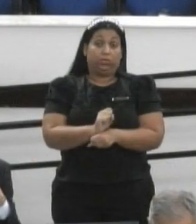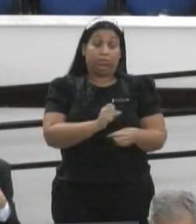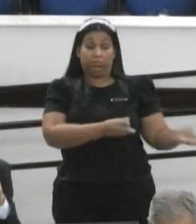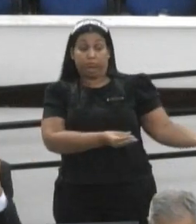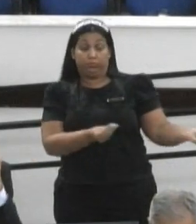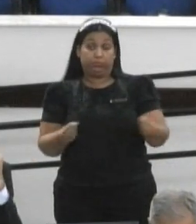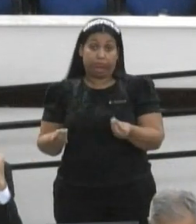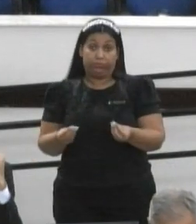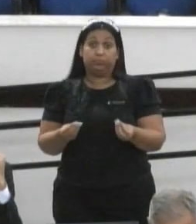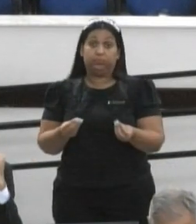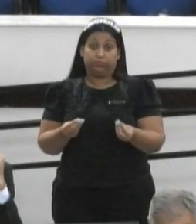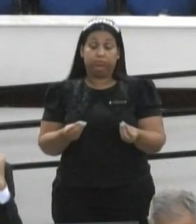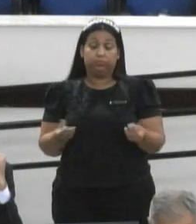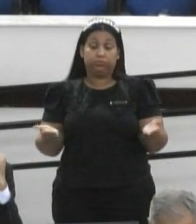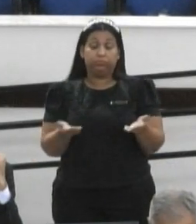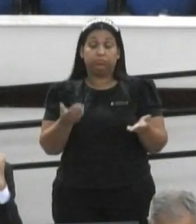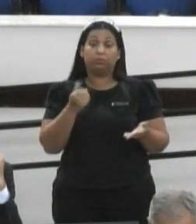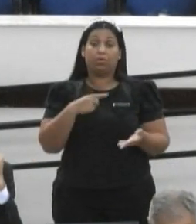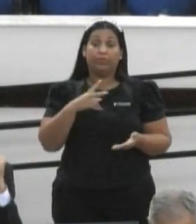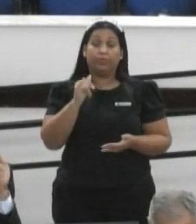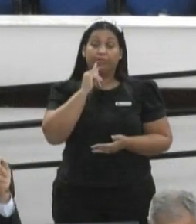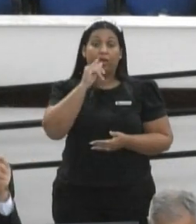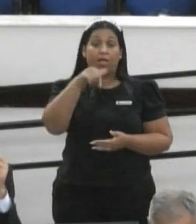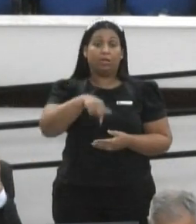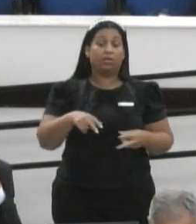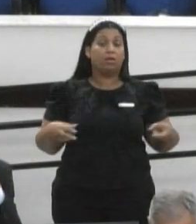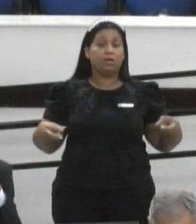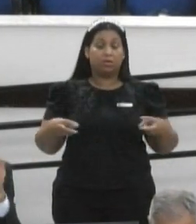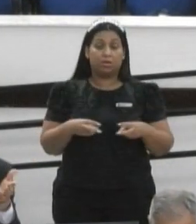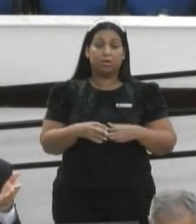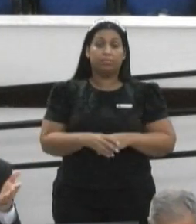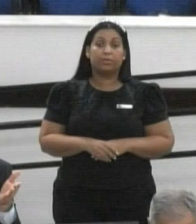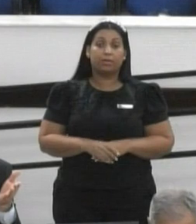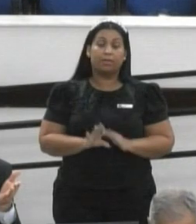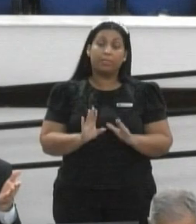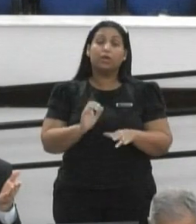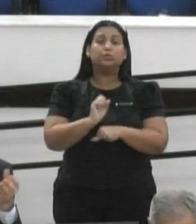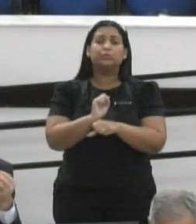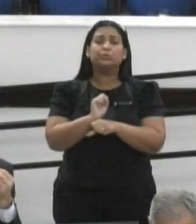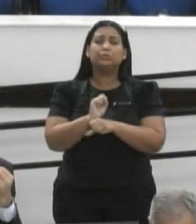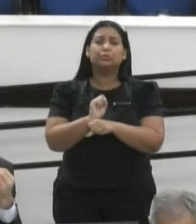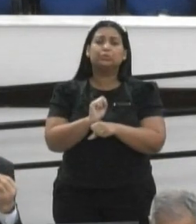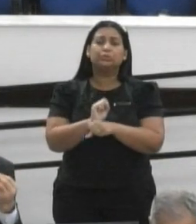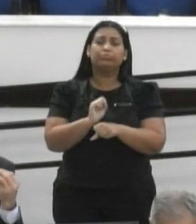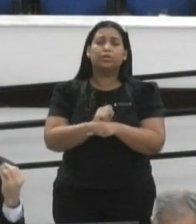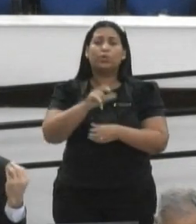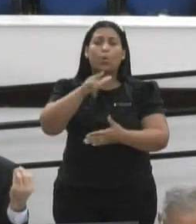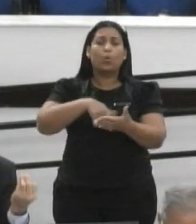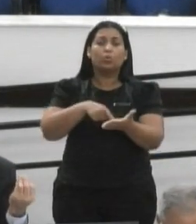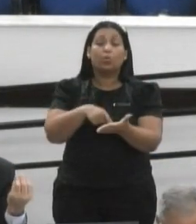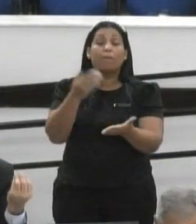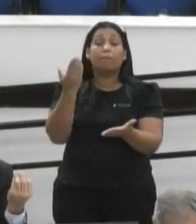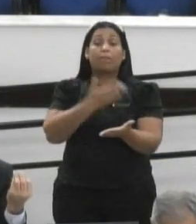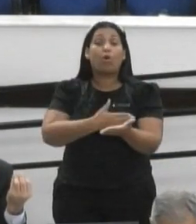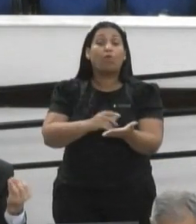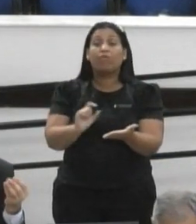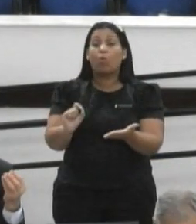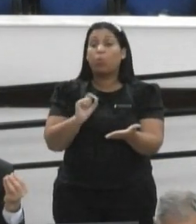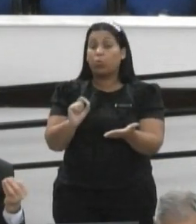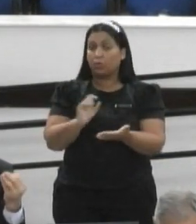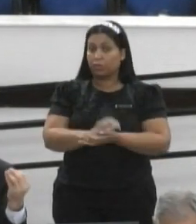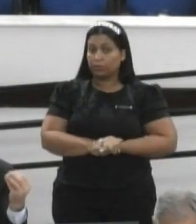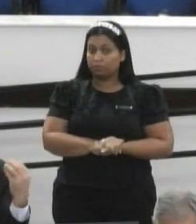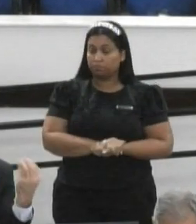ainda, eu vou noticiar aqui na Câmara, na sessão, nós estamos aguardando um documento que prova